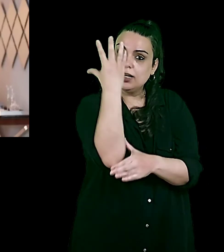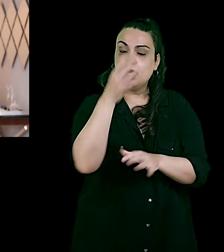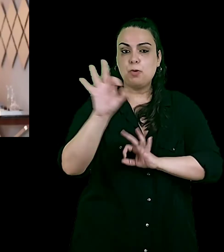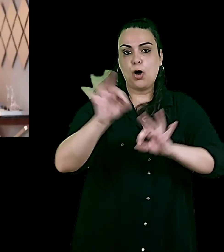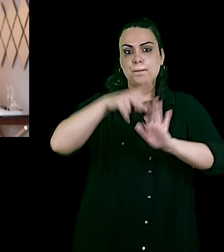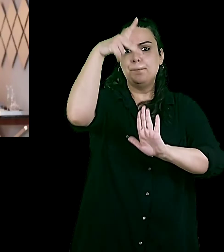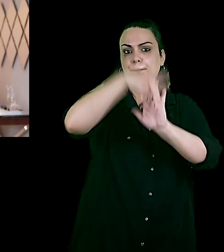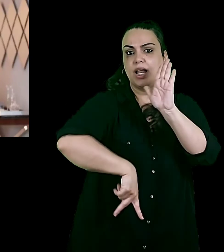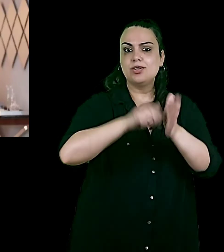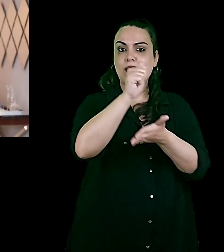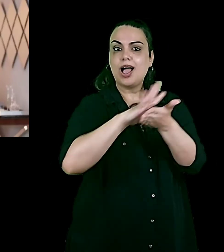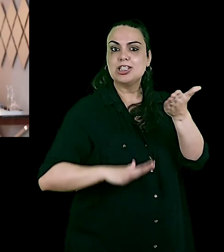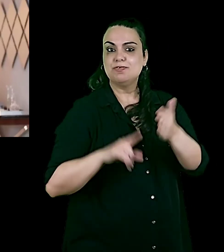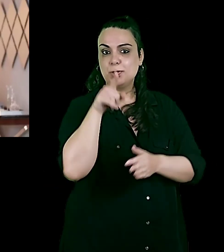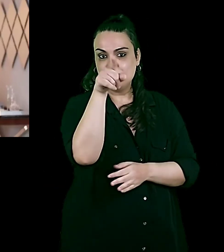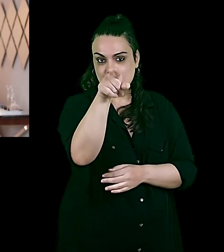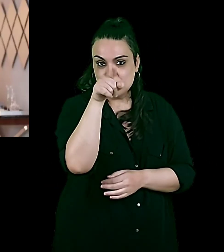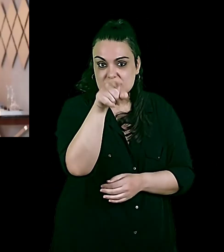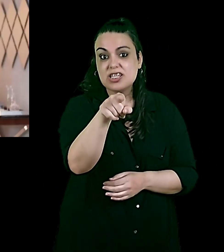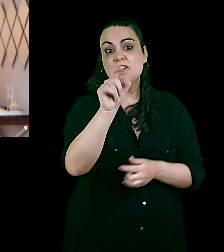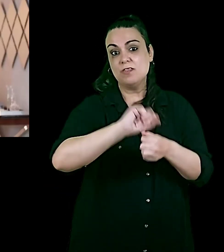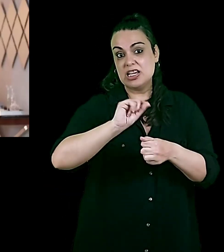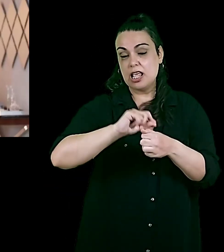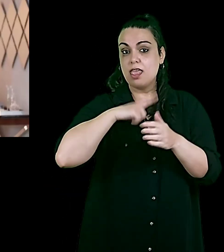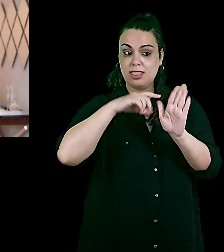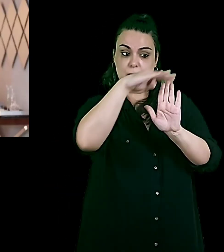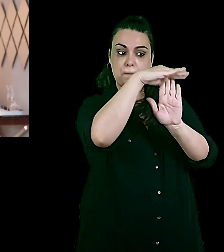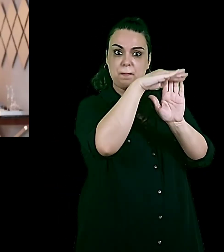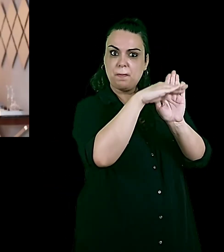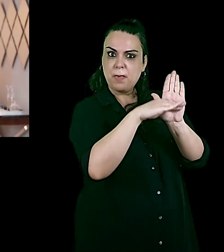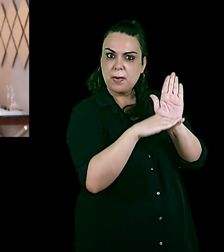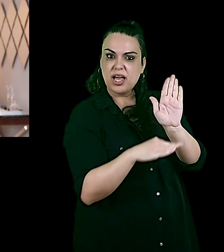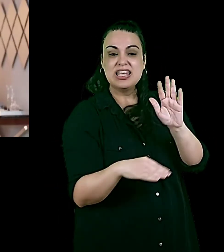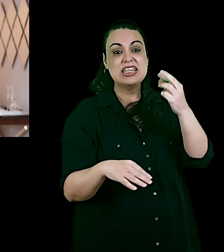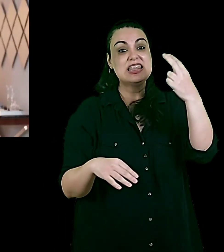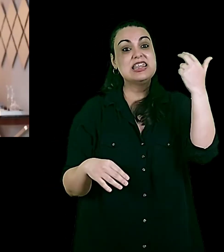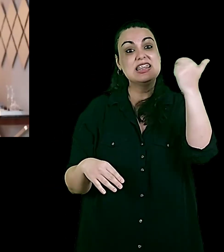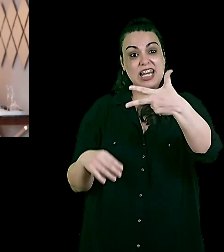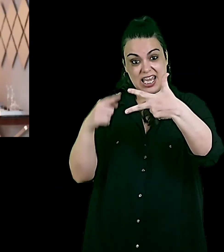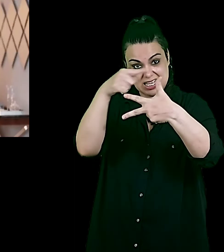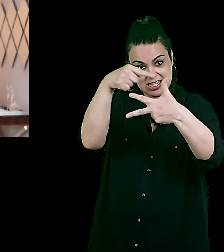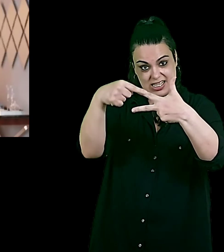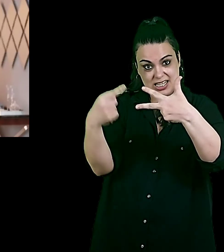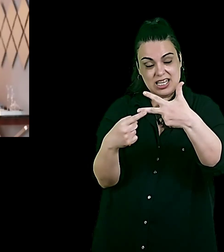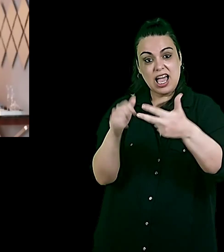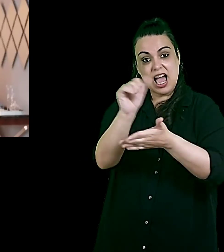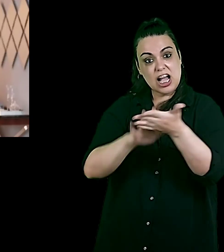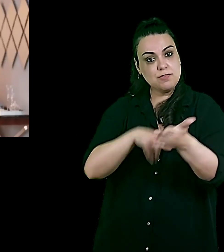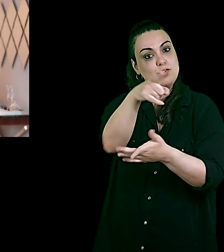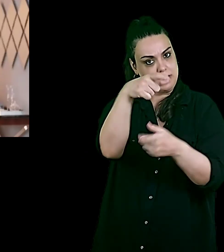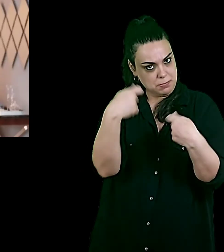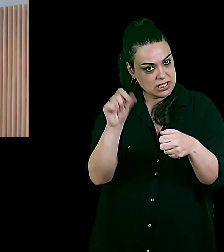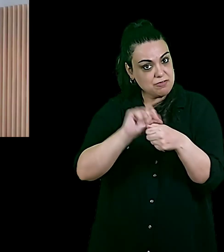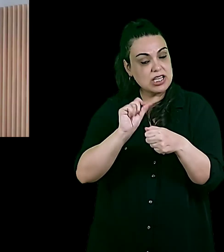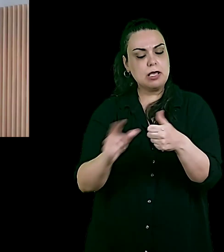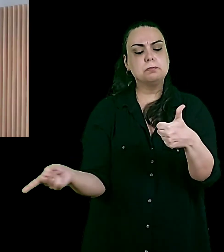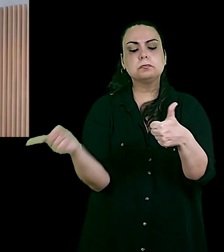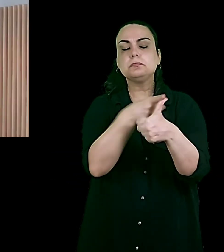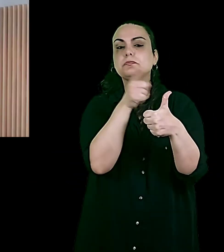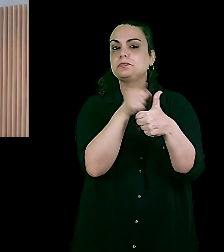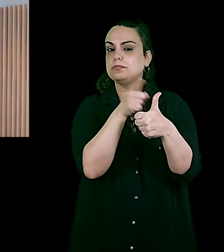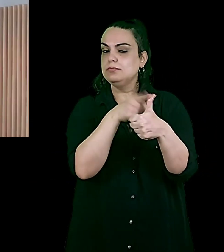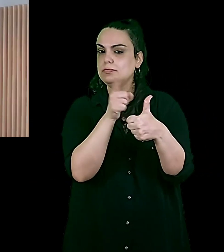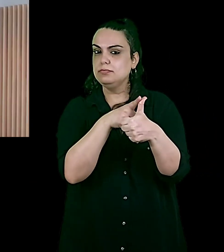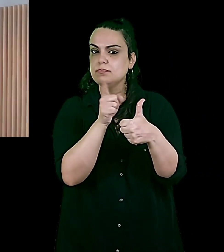criamos um plano de tarefa para você, onde a gente listou 3 tarefas das quais você precisa fazer. A